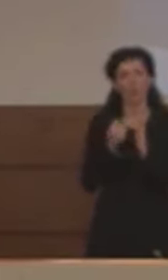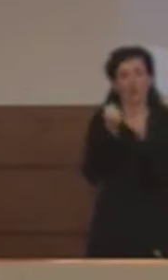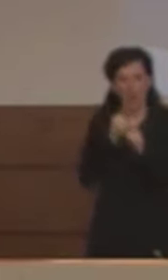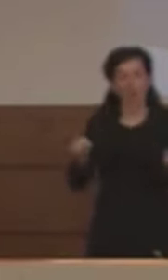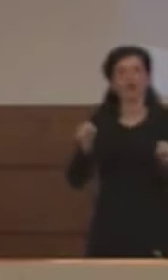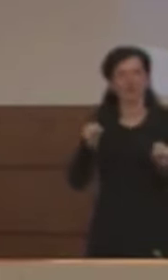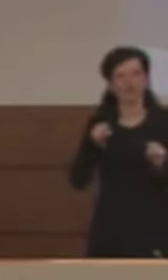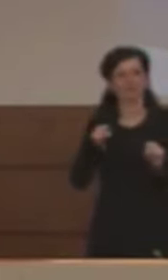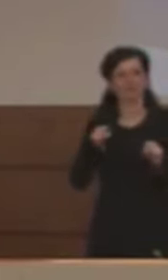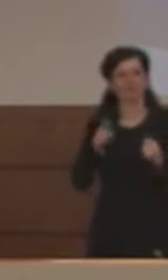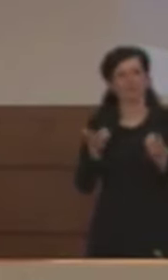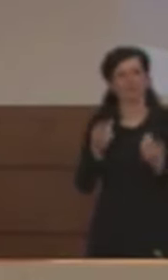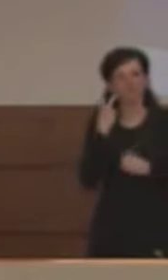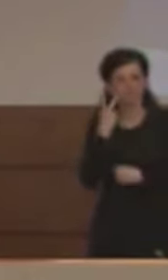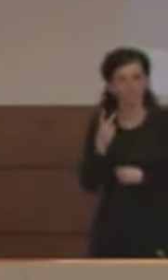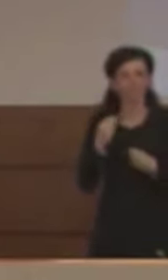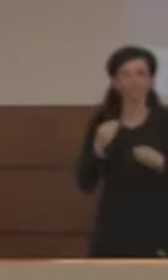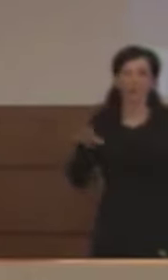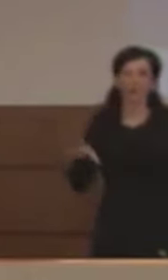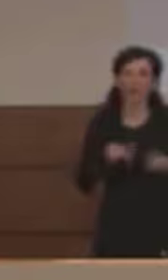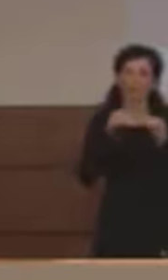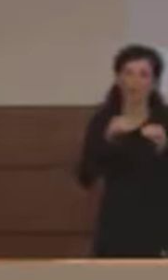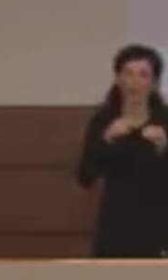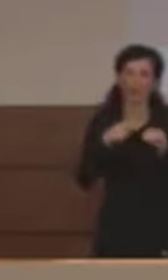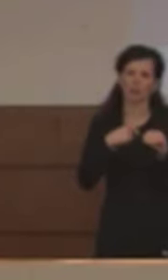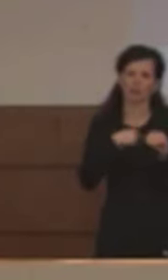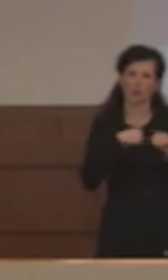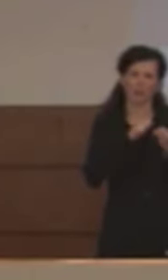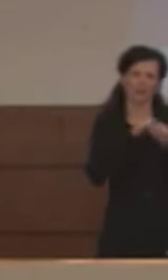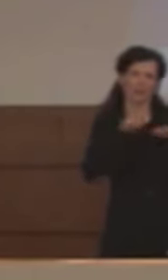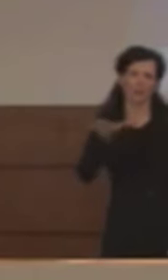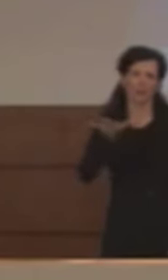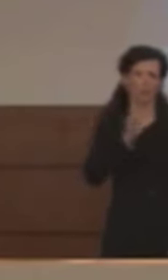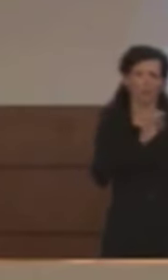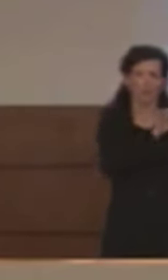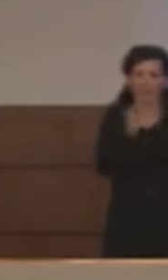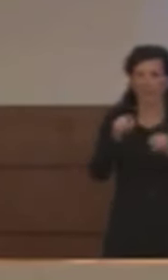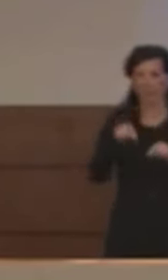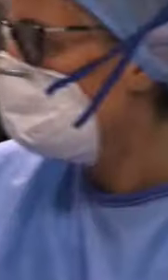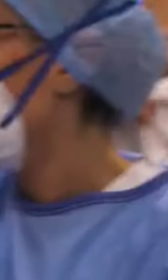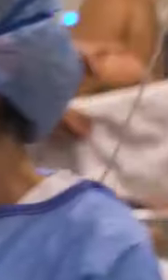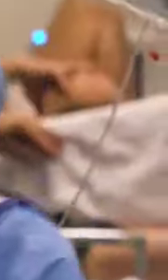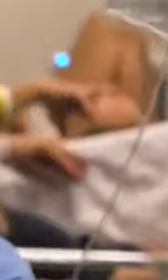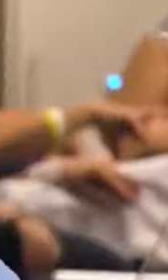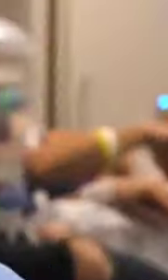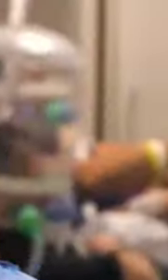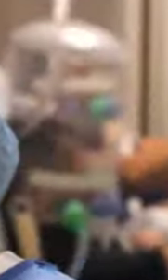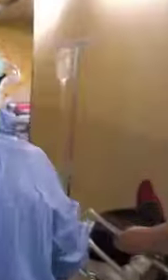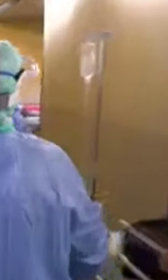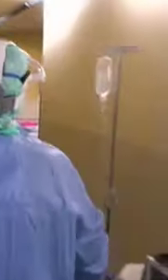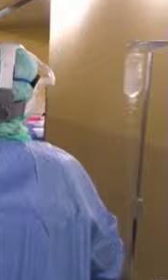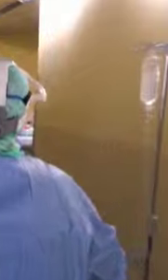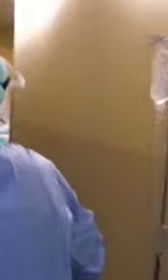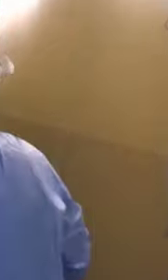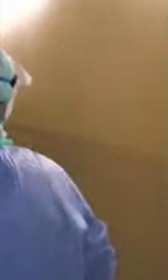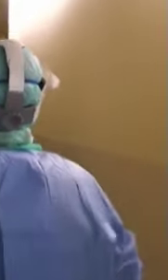guariti da quando abbiamo registrato la diffusione dell'epidemia. Per Giovanni Rezza